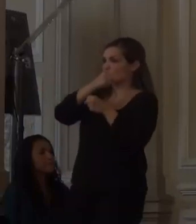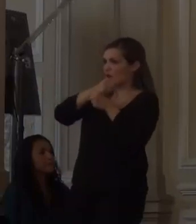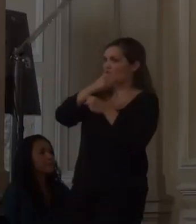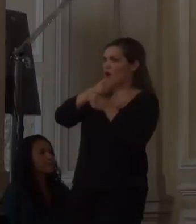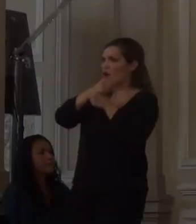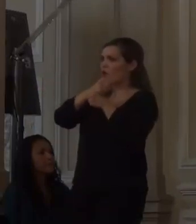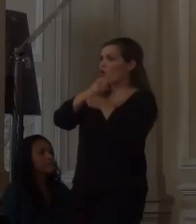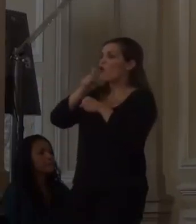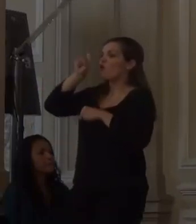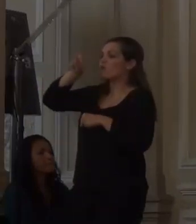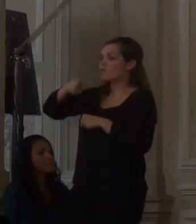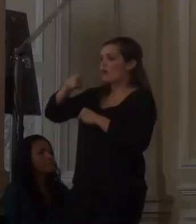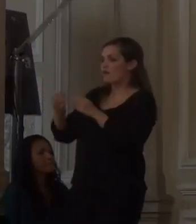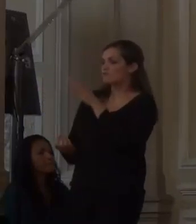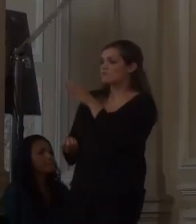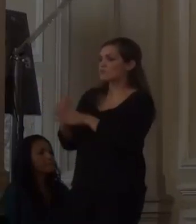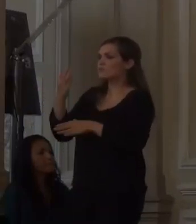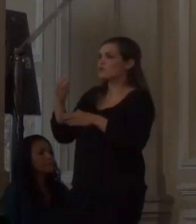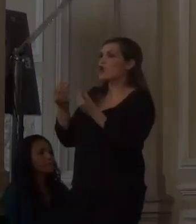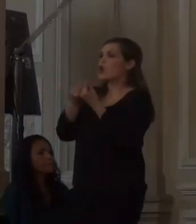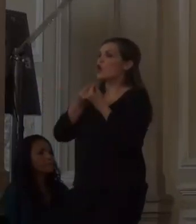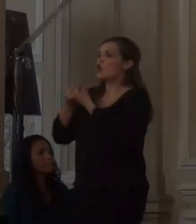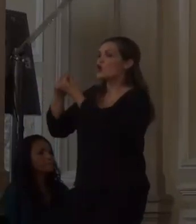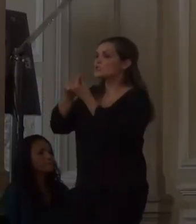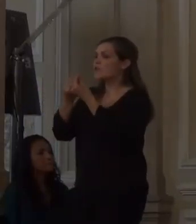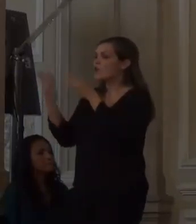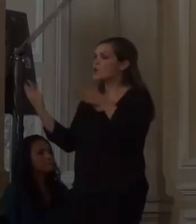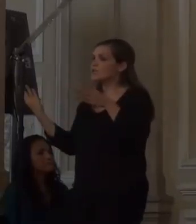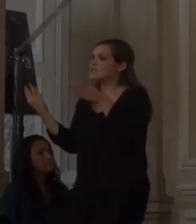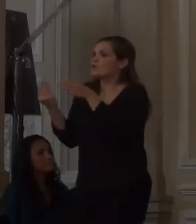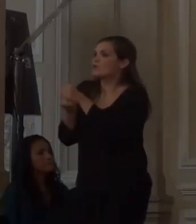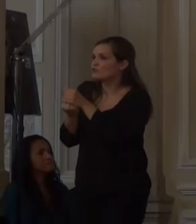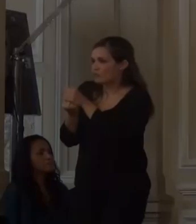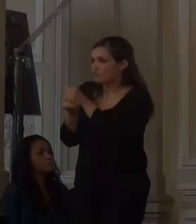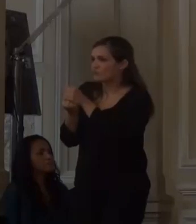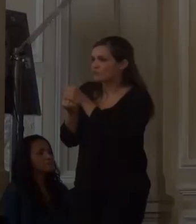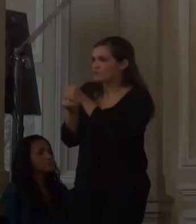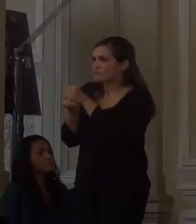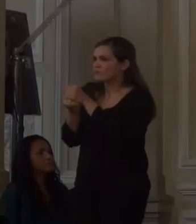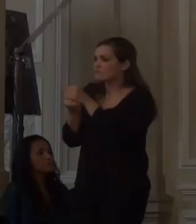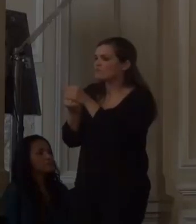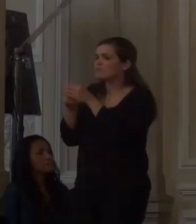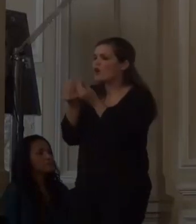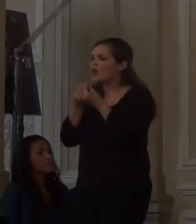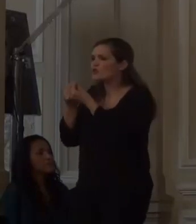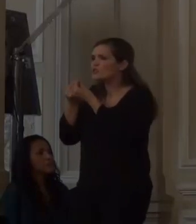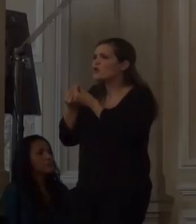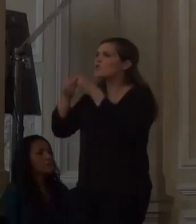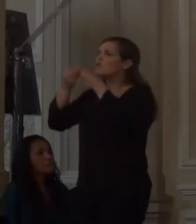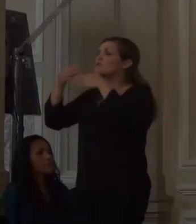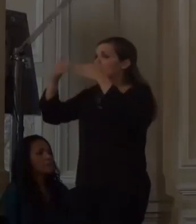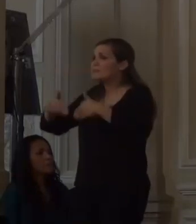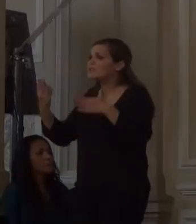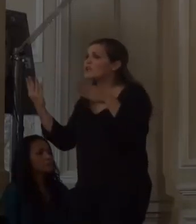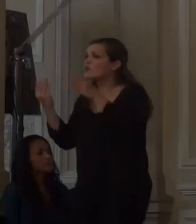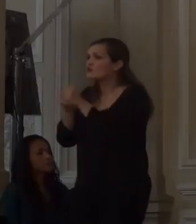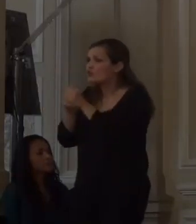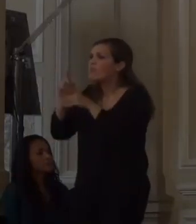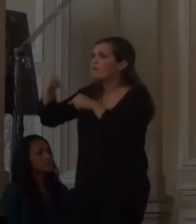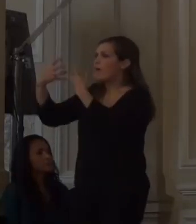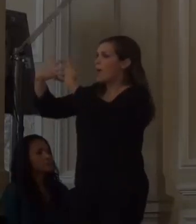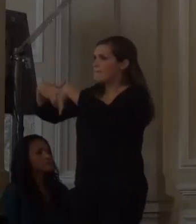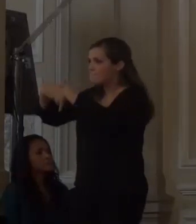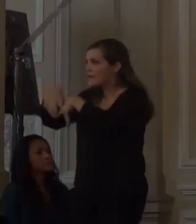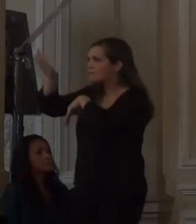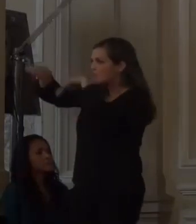un Consejo para la Inclusión de la Discapacidad, que deberá contar con la participación de